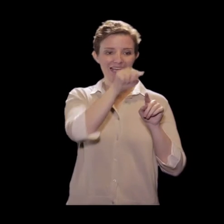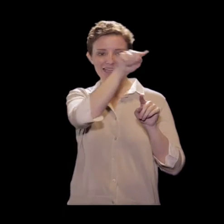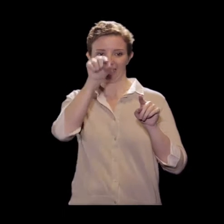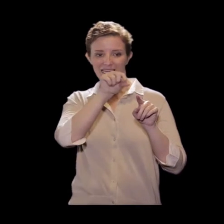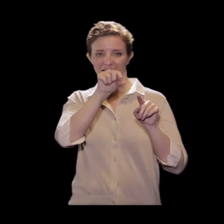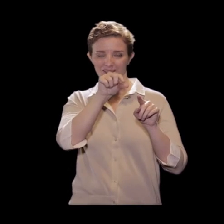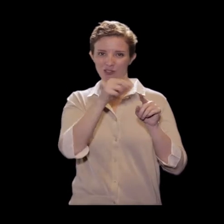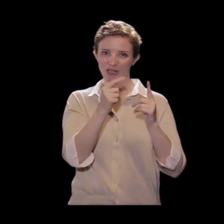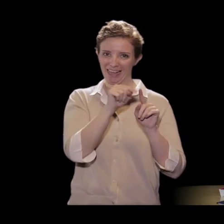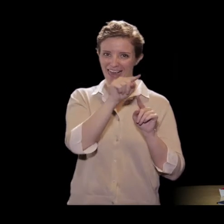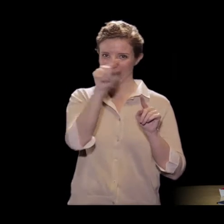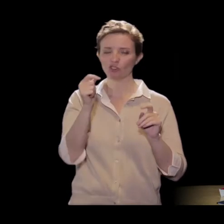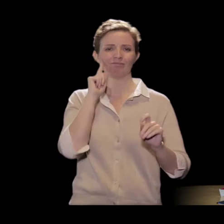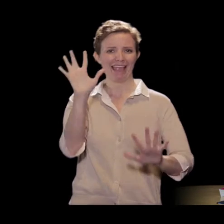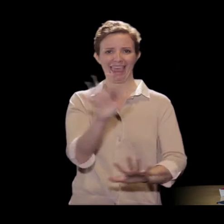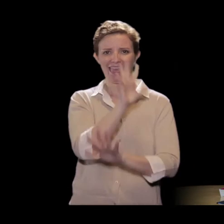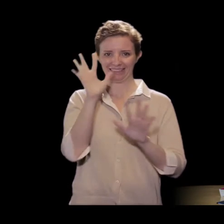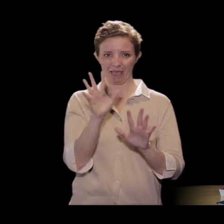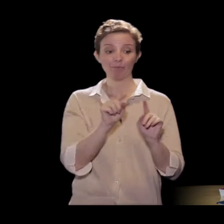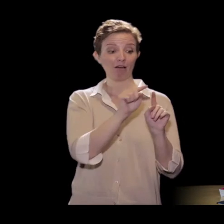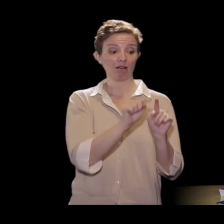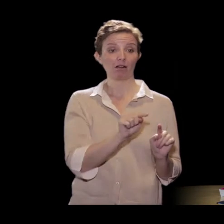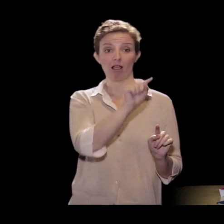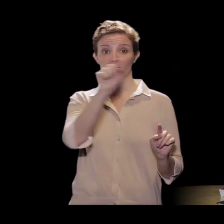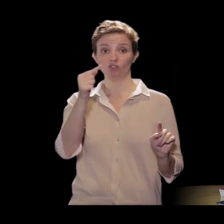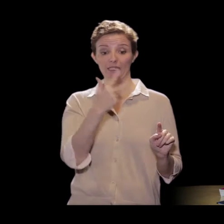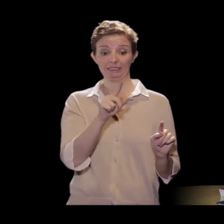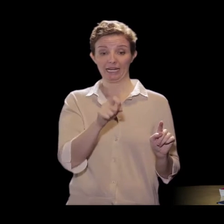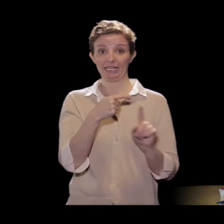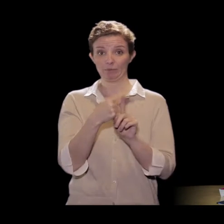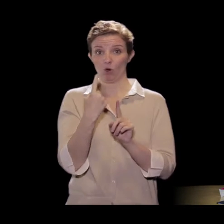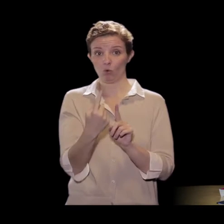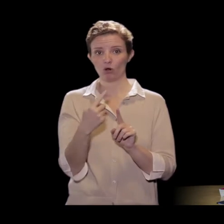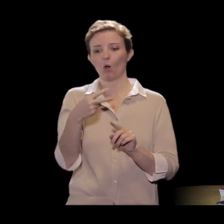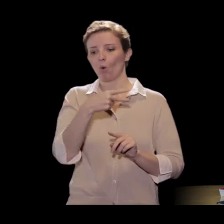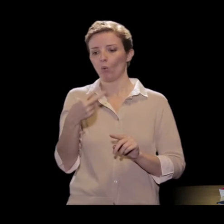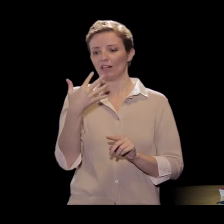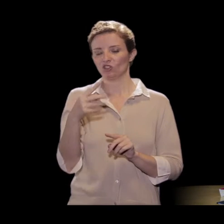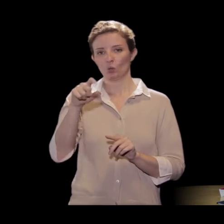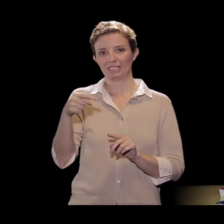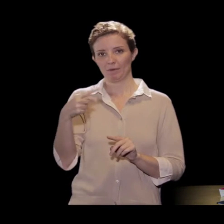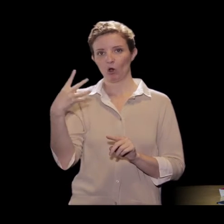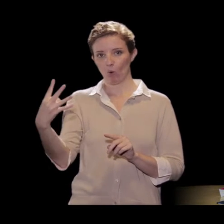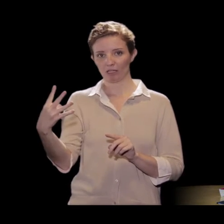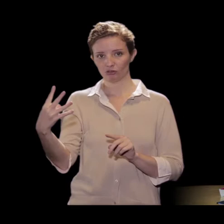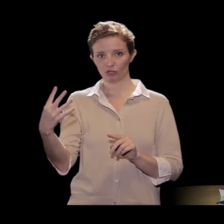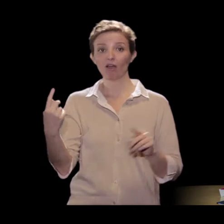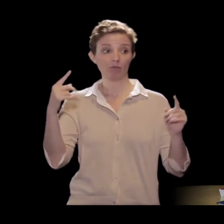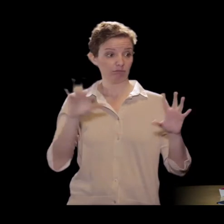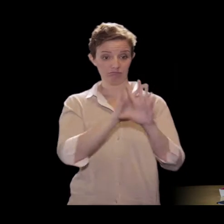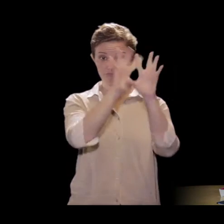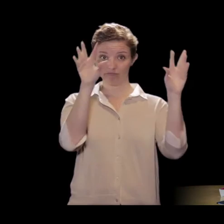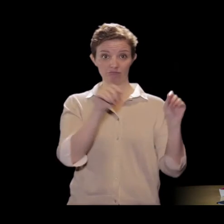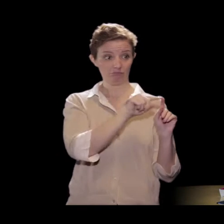esempio la radice di 3x + 1 = 5x - 4 rappresenta una